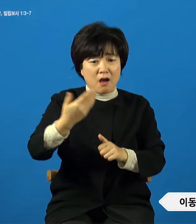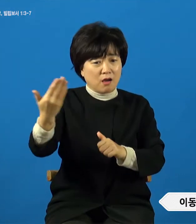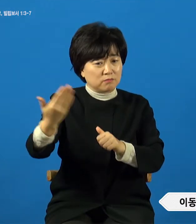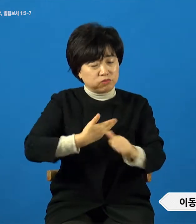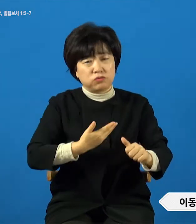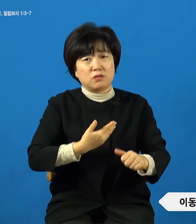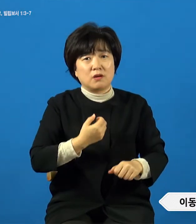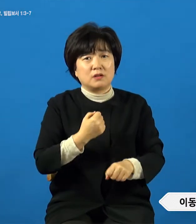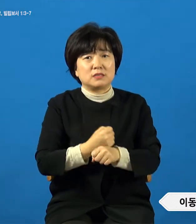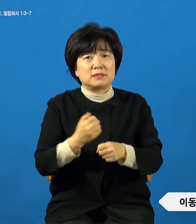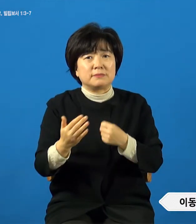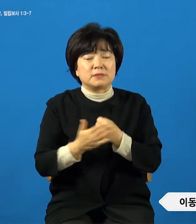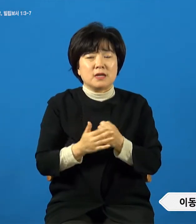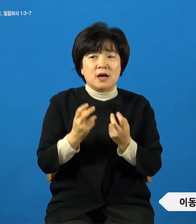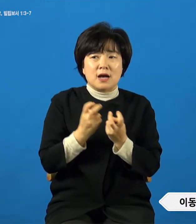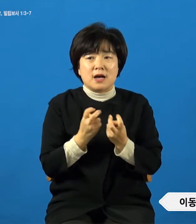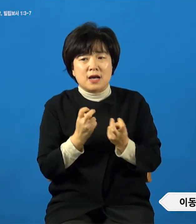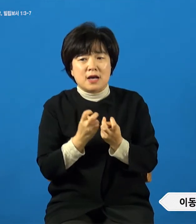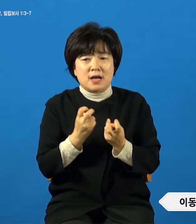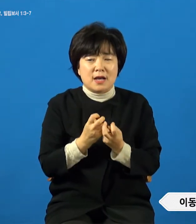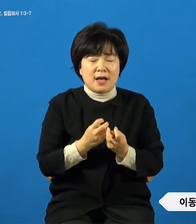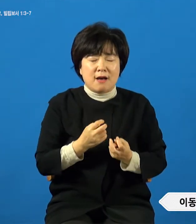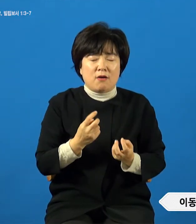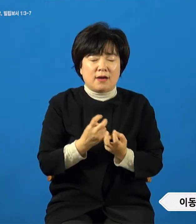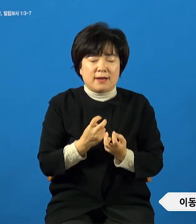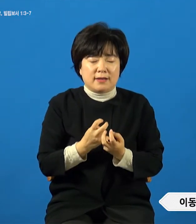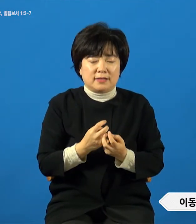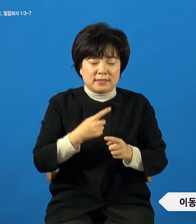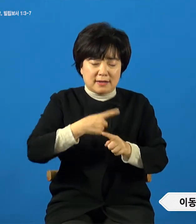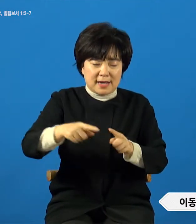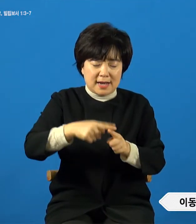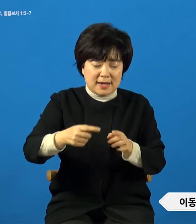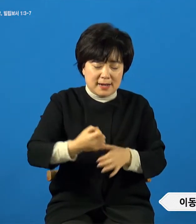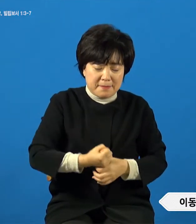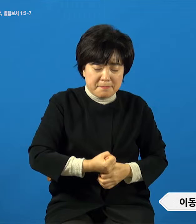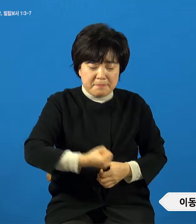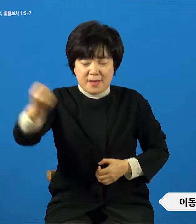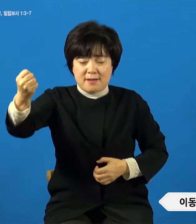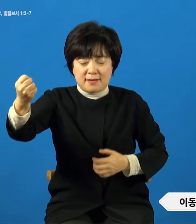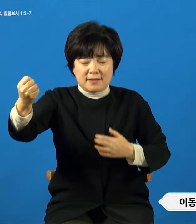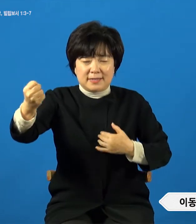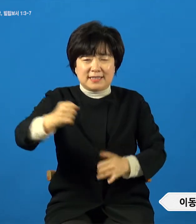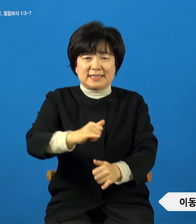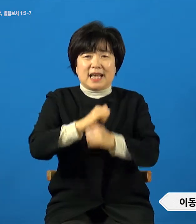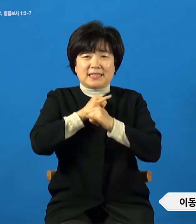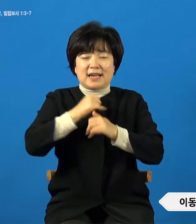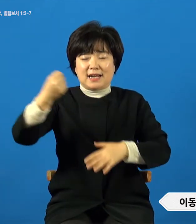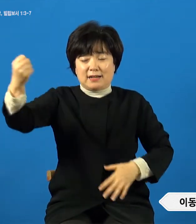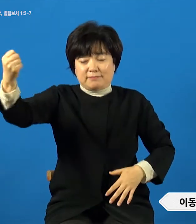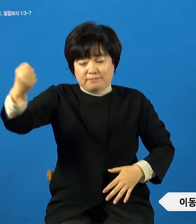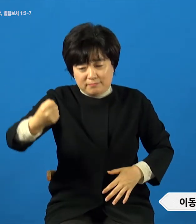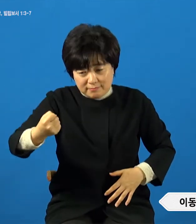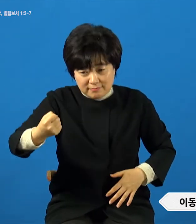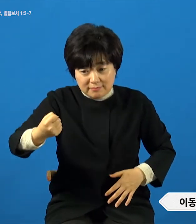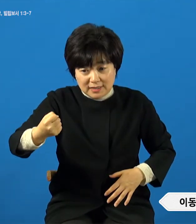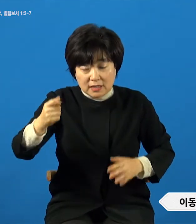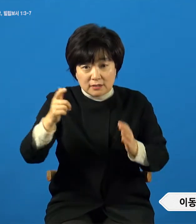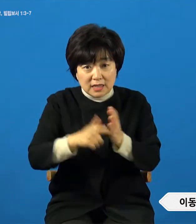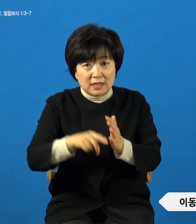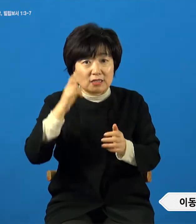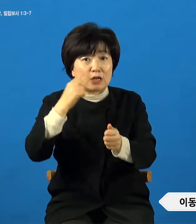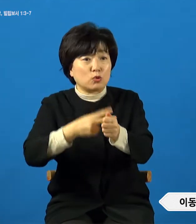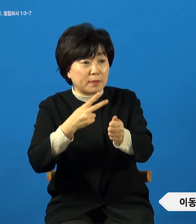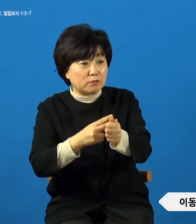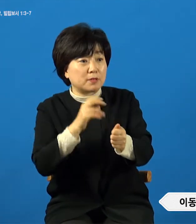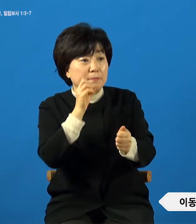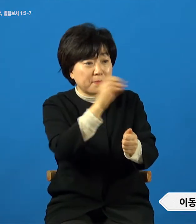나머지 문책을 두려워한 간수 하나가 칼을 빼어 자결을 시도합니다. 그때 바울이 그 간수를 만류하면서 유명한 메시지를